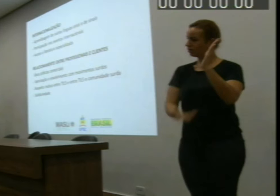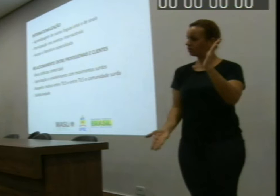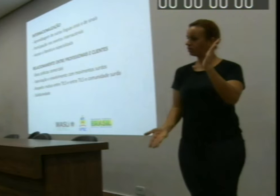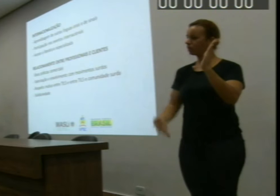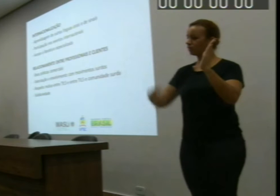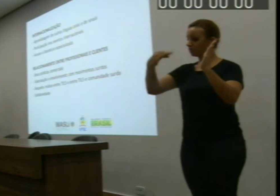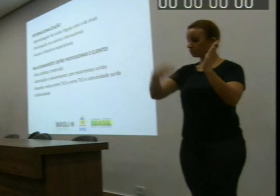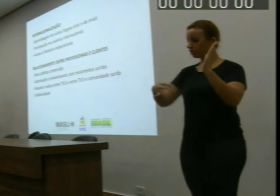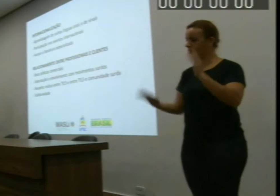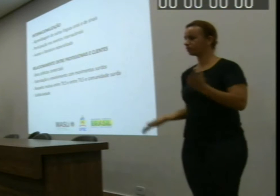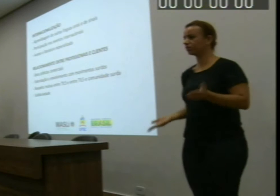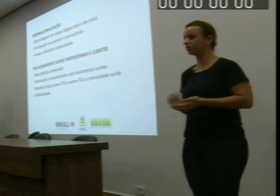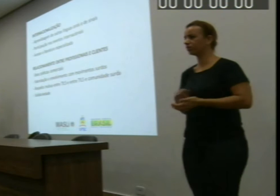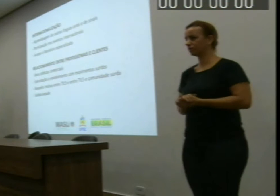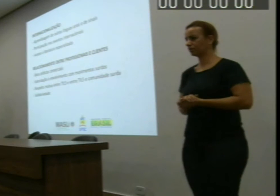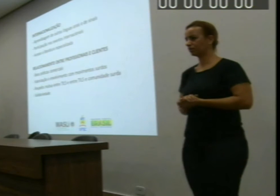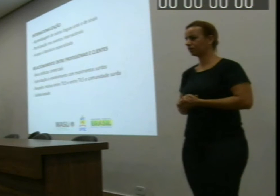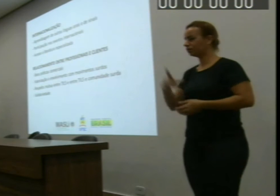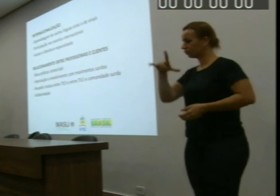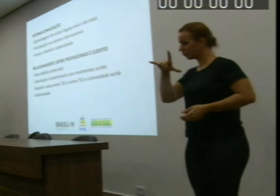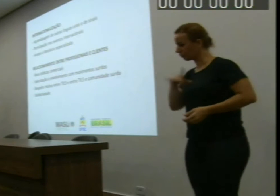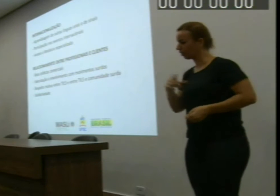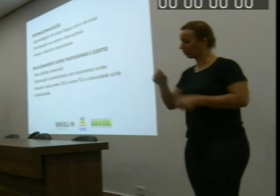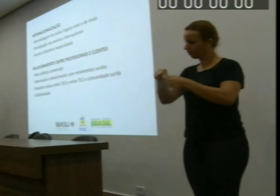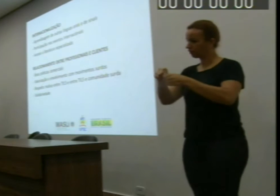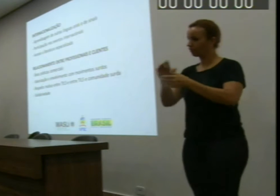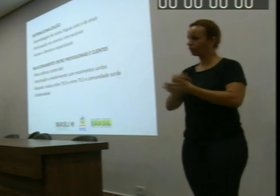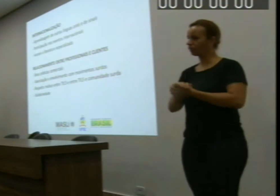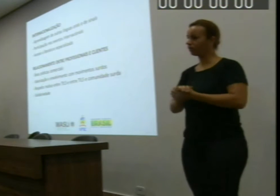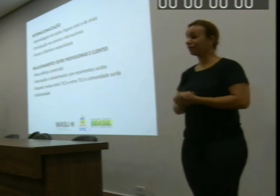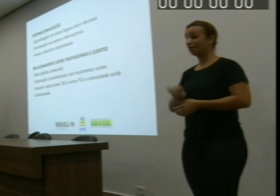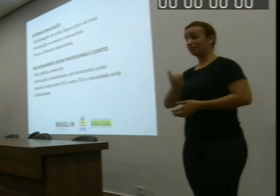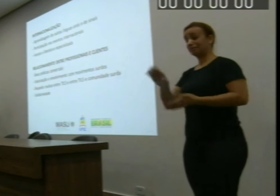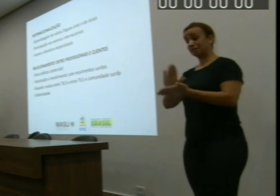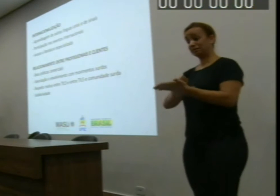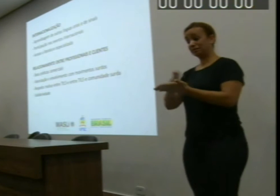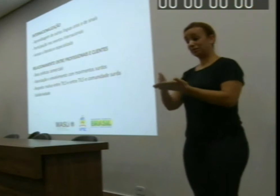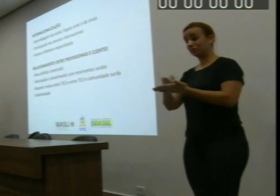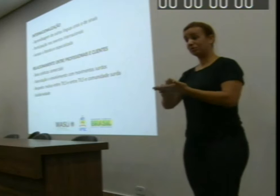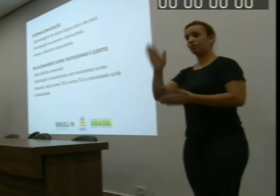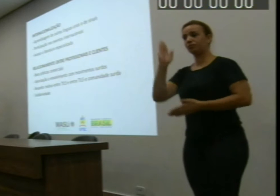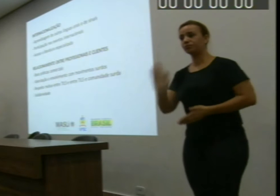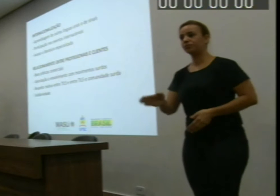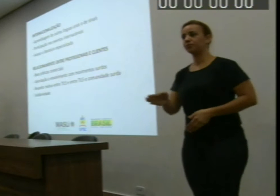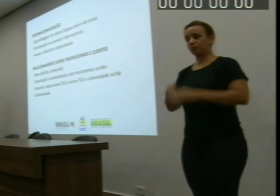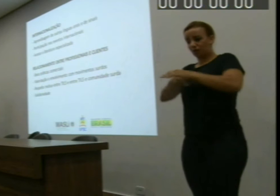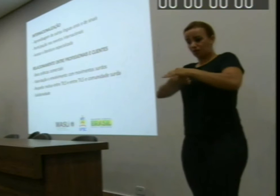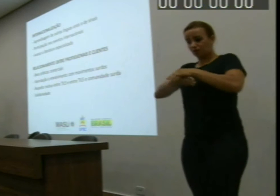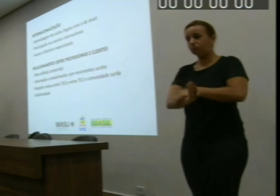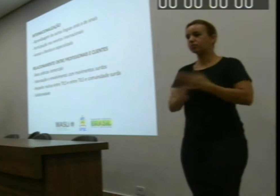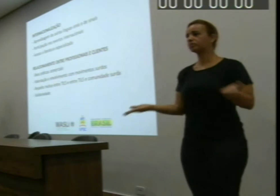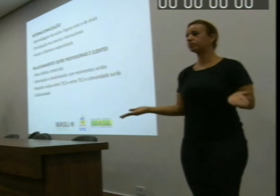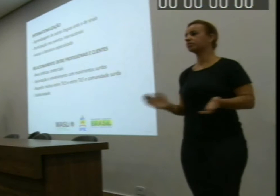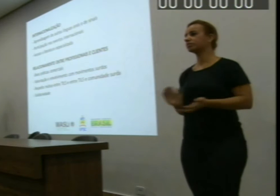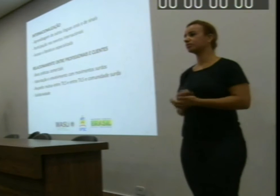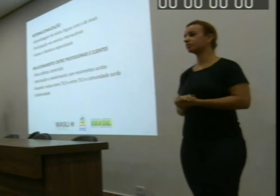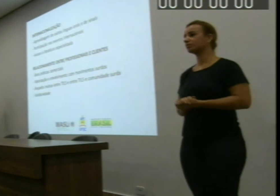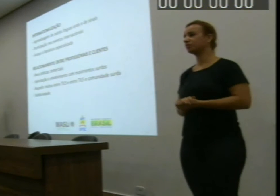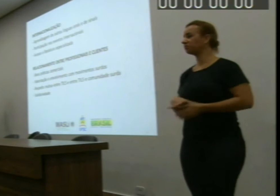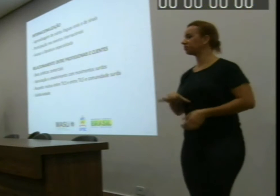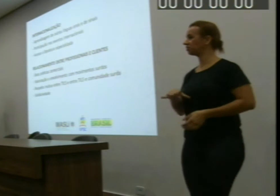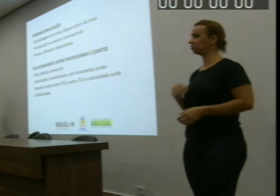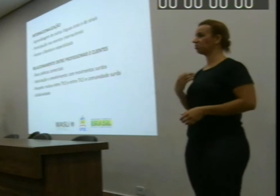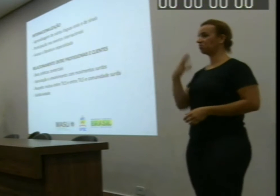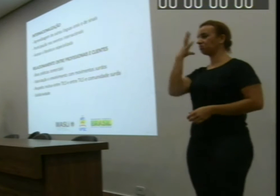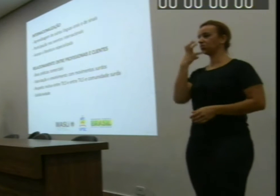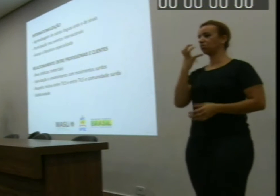certo não é porque é errado eles devem ser executados e se os intérpretes tivessem habituado com esses protocolos a gente não ficaria ofendido quando